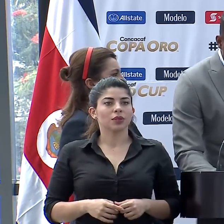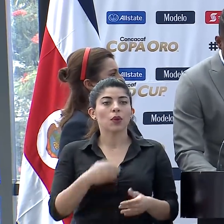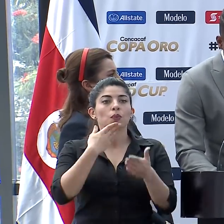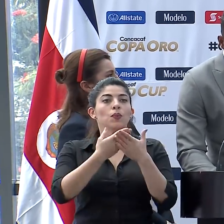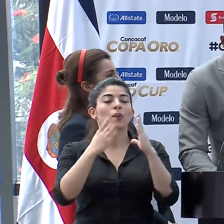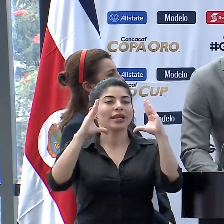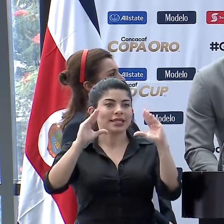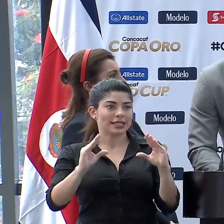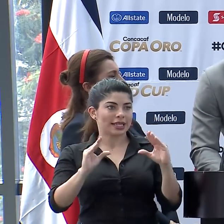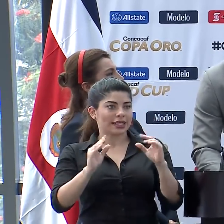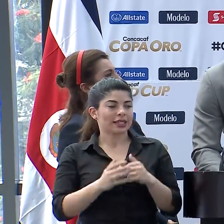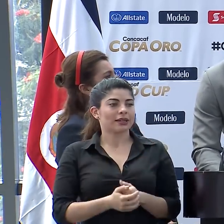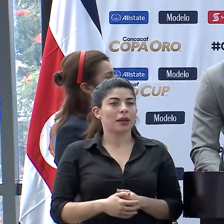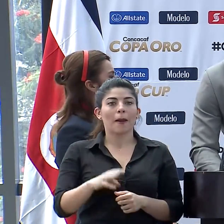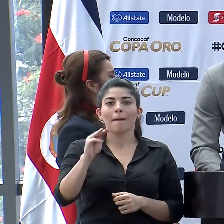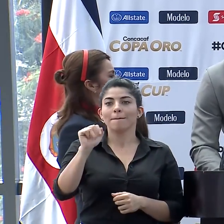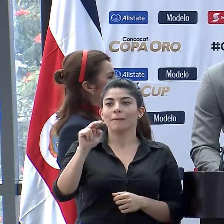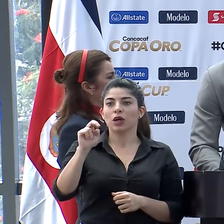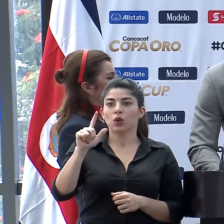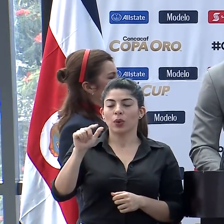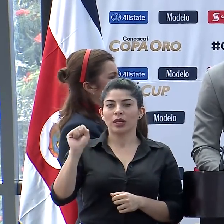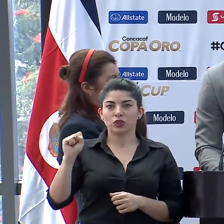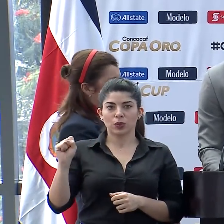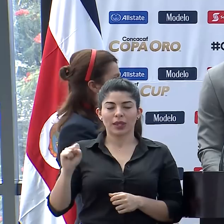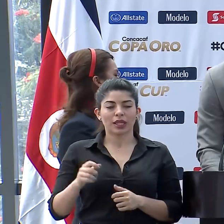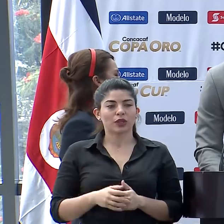Buenas tardes, don Manuel Zubillo,